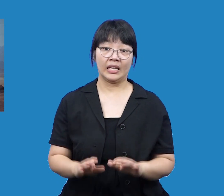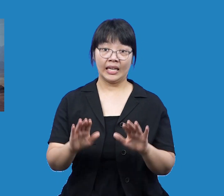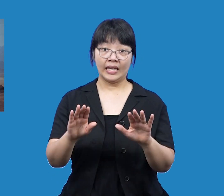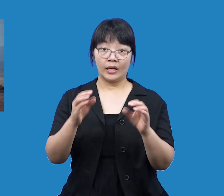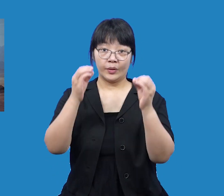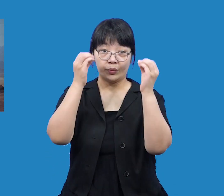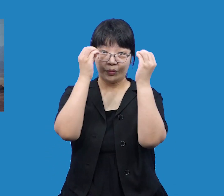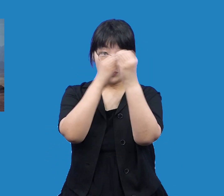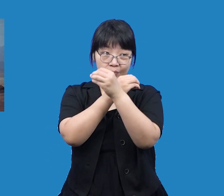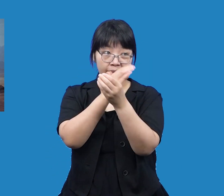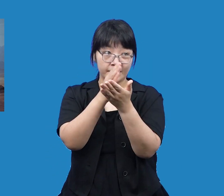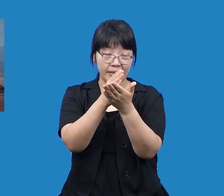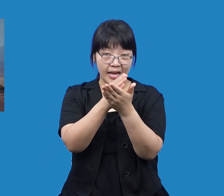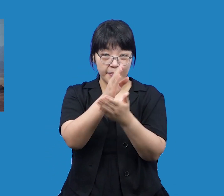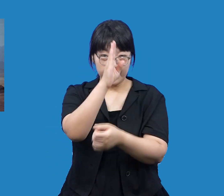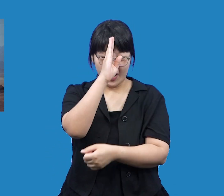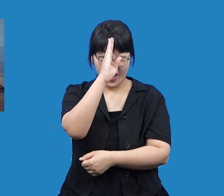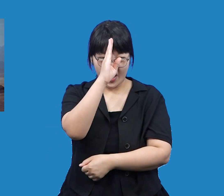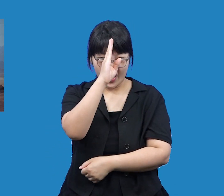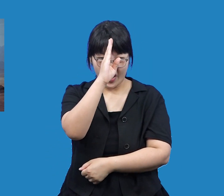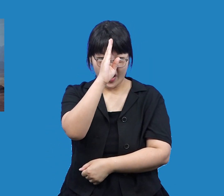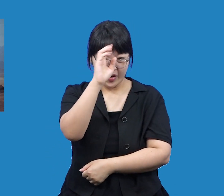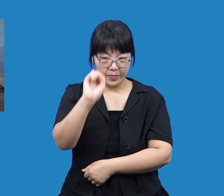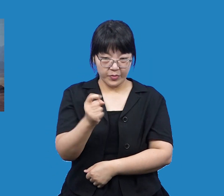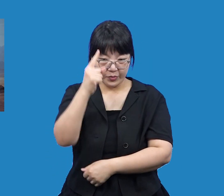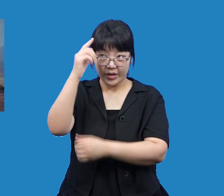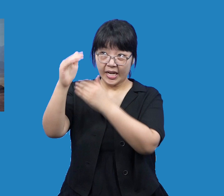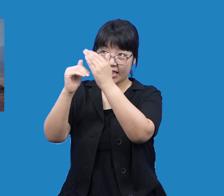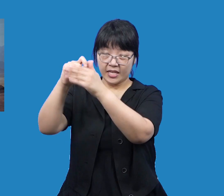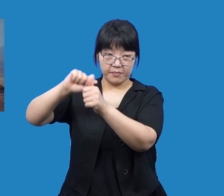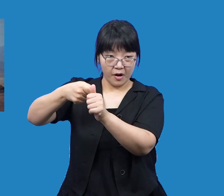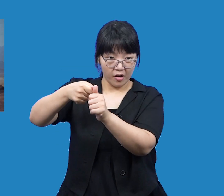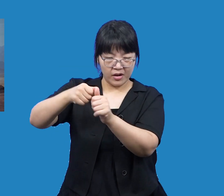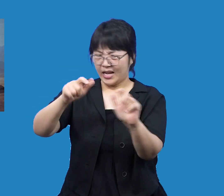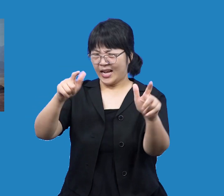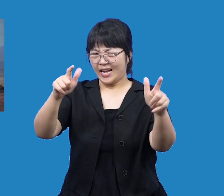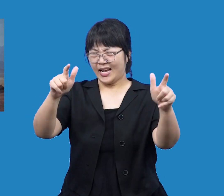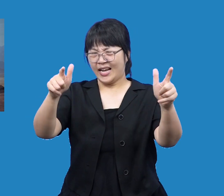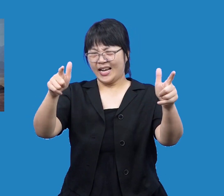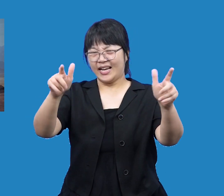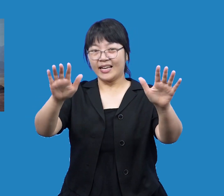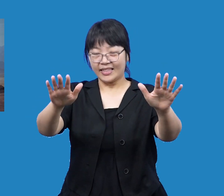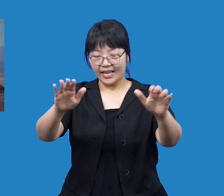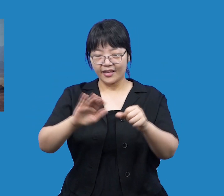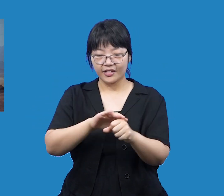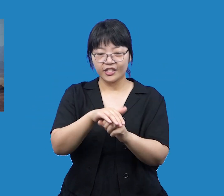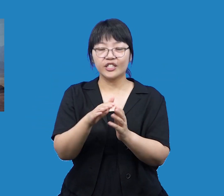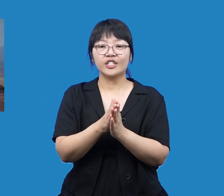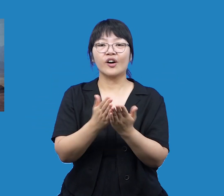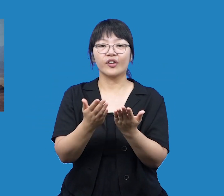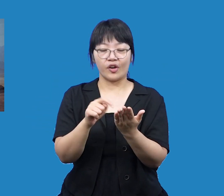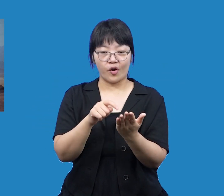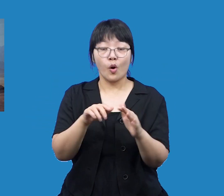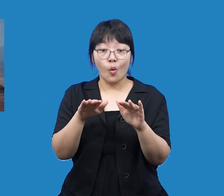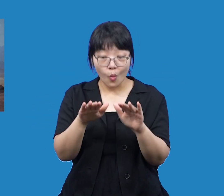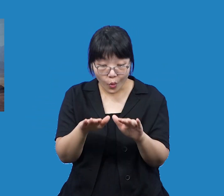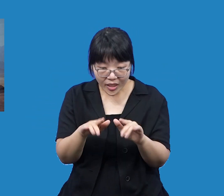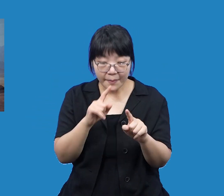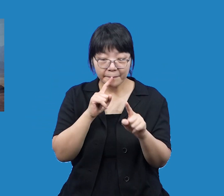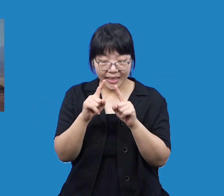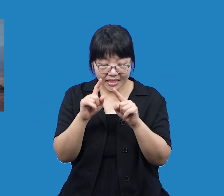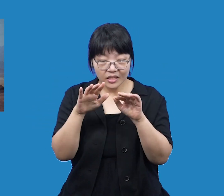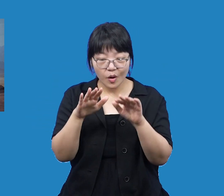마세요. 모든 나병이 하나님의 징계는 결코 아닙니다. 그러나 성경의 이 시간, 이